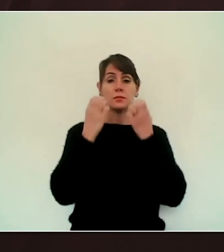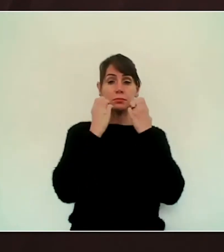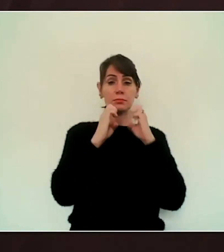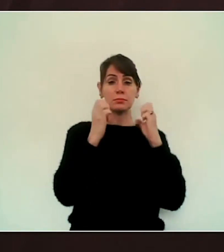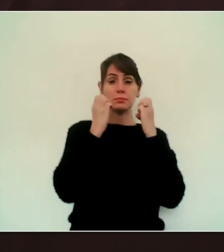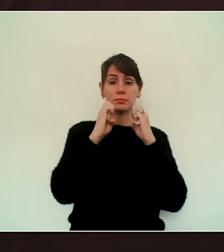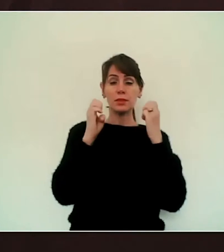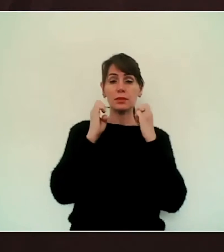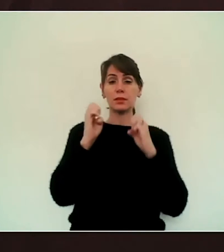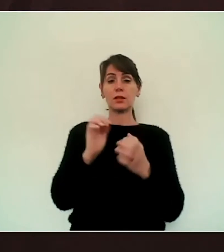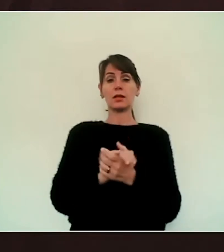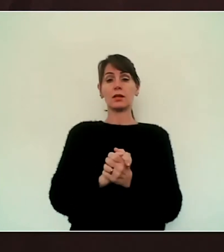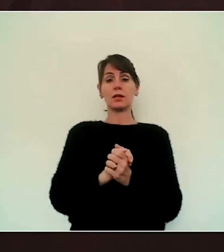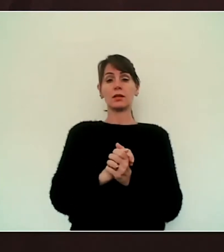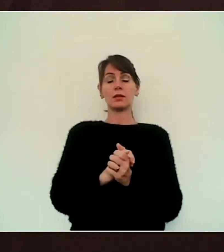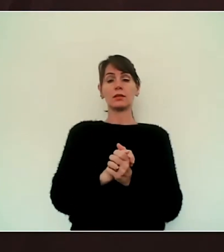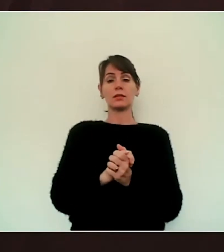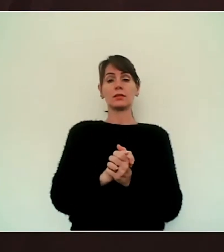Quem são os comportores que estão aqui?